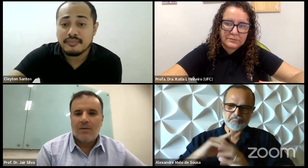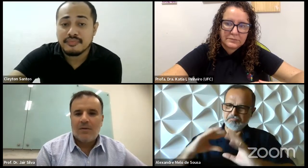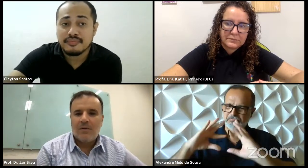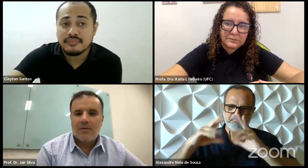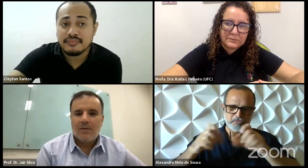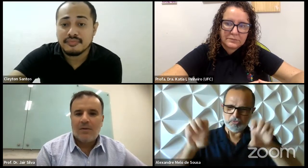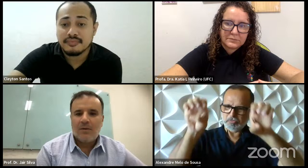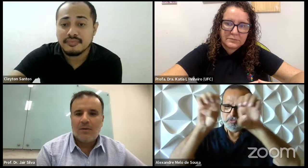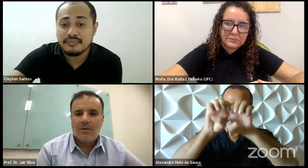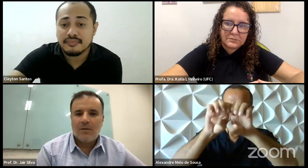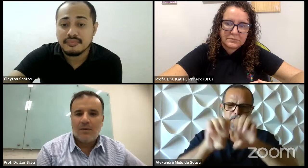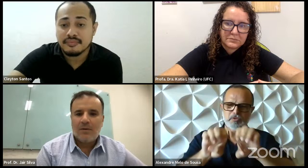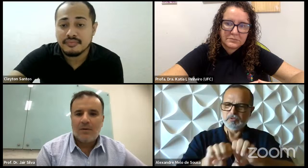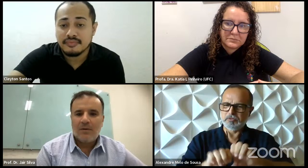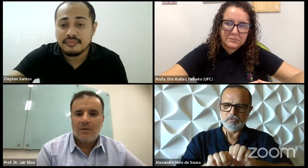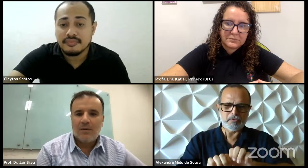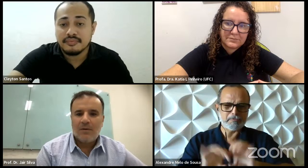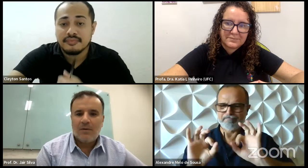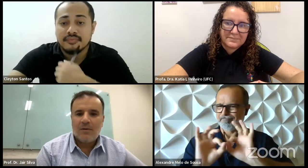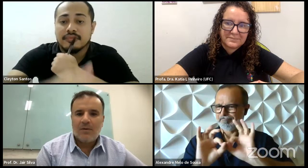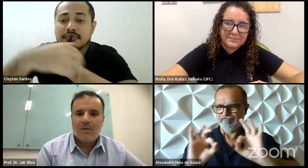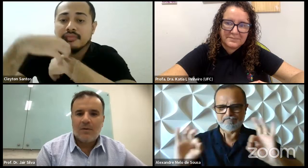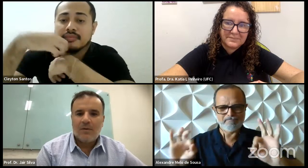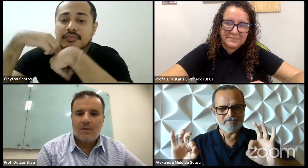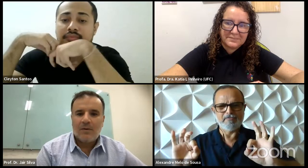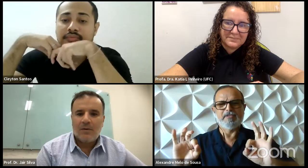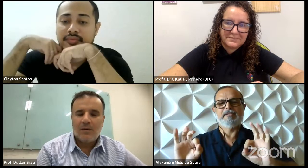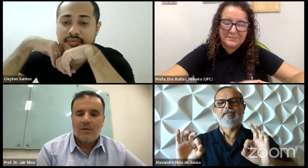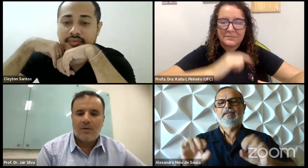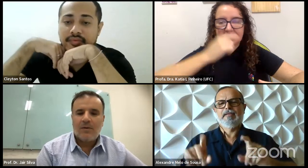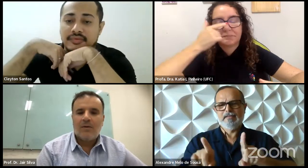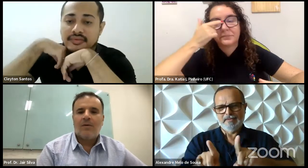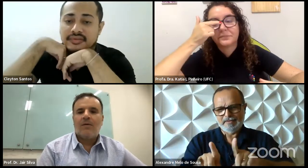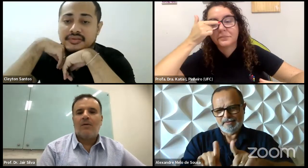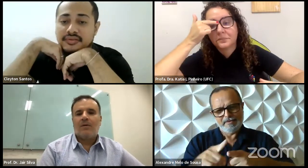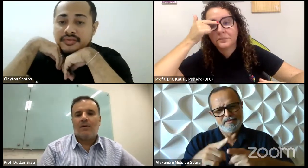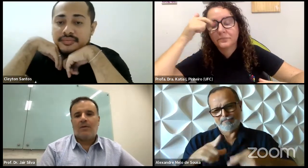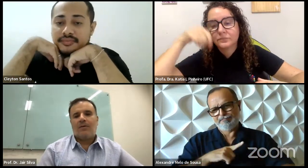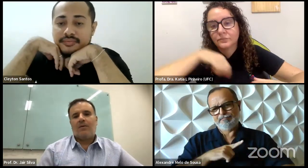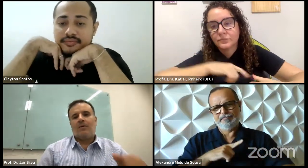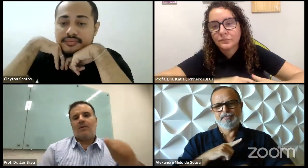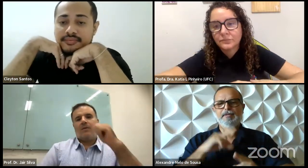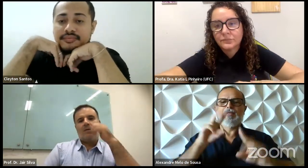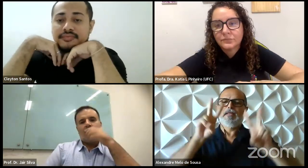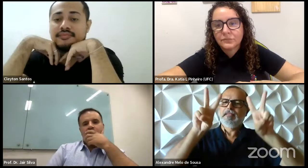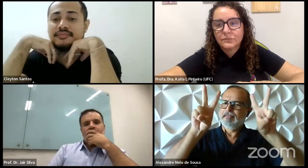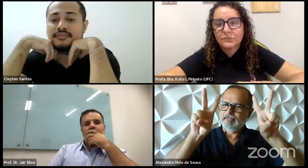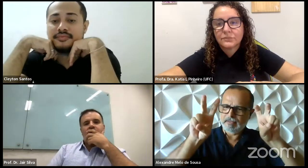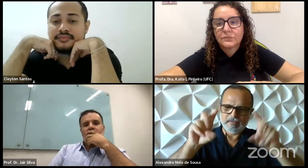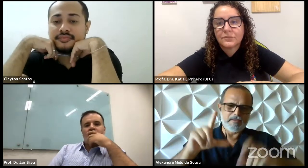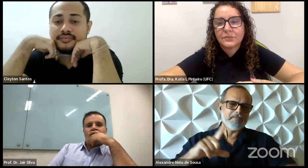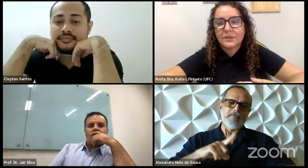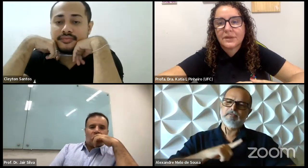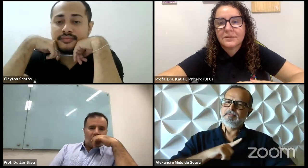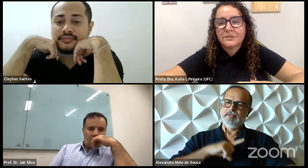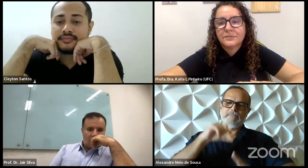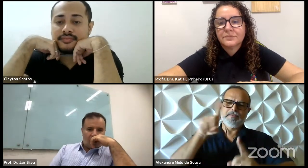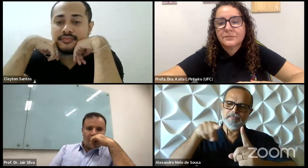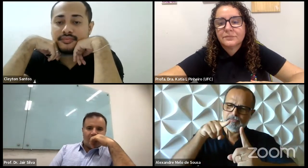Então, sobre o resumo, sobre a estrutura do resumo, ela estava perfeita.